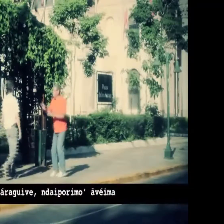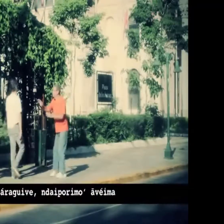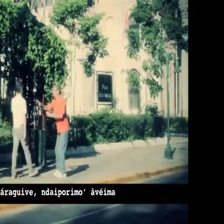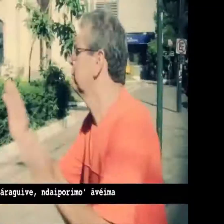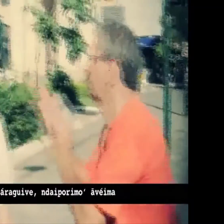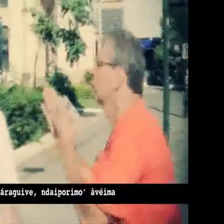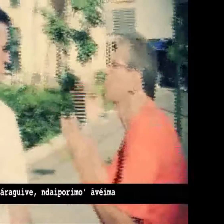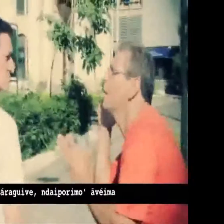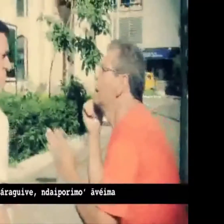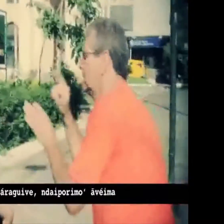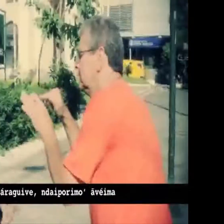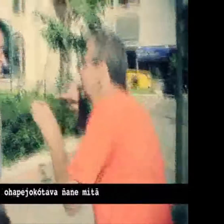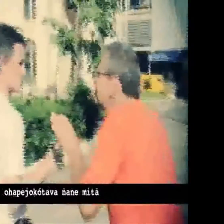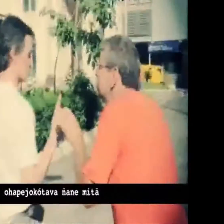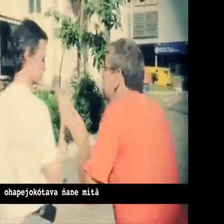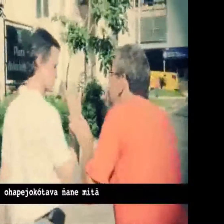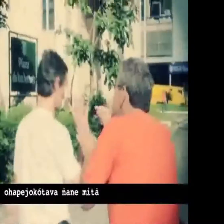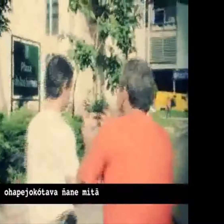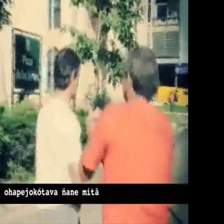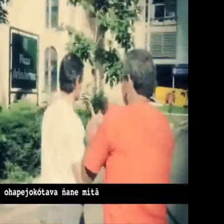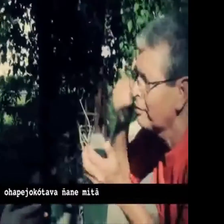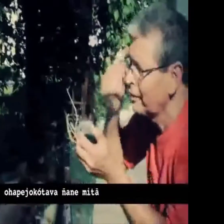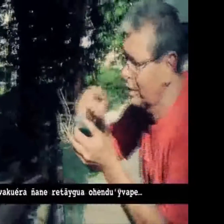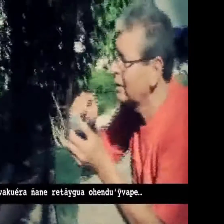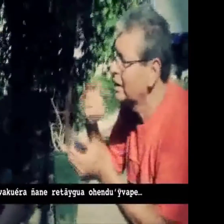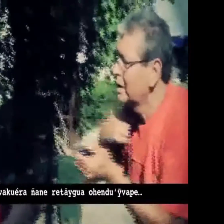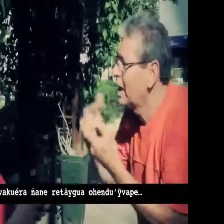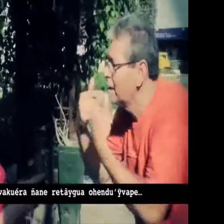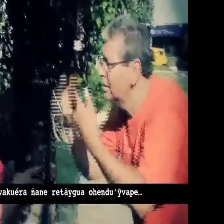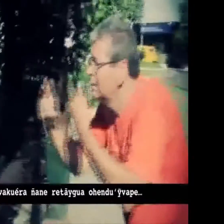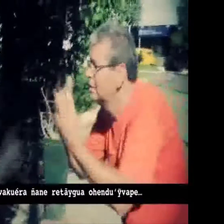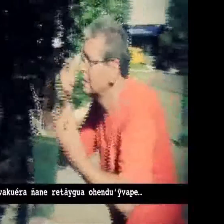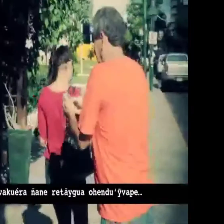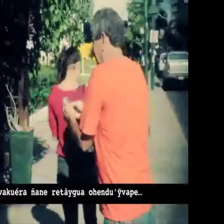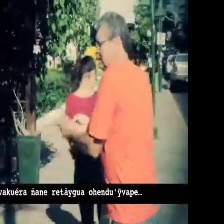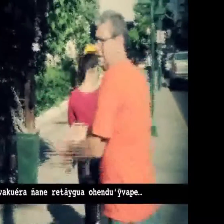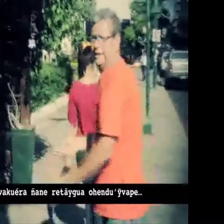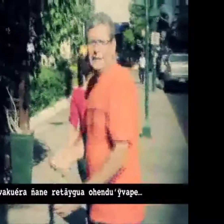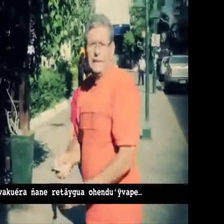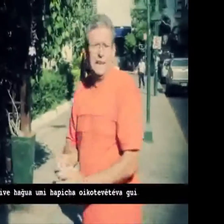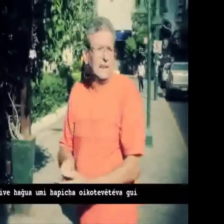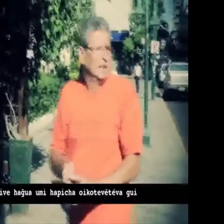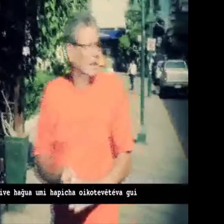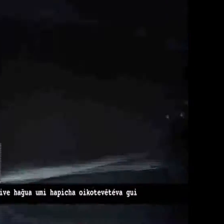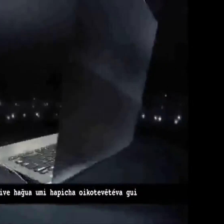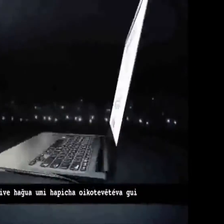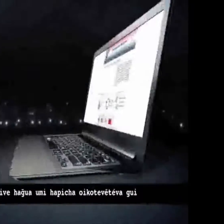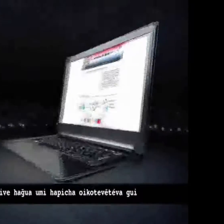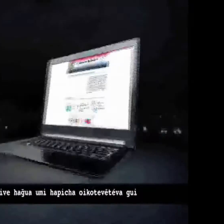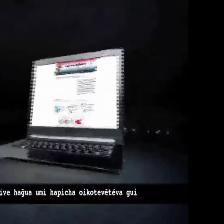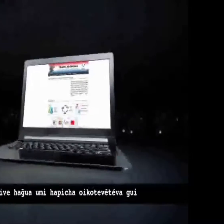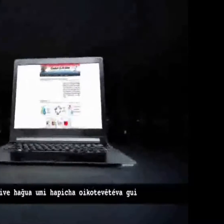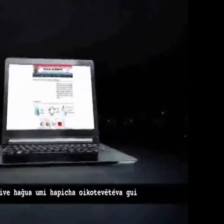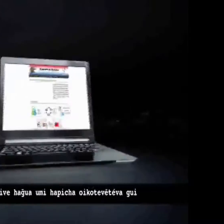Ko ara wive, naipori mo aveima o hapeyo kotava nyanemita hakakua akuera nyaneneta mwa hendu unvape. Oñe mo anuive